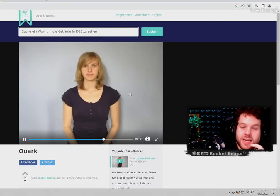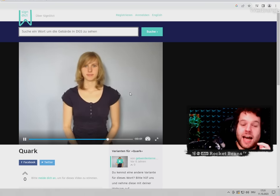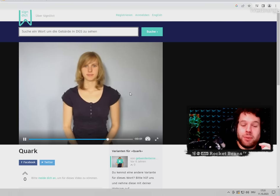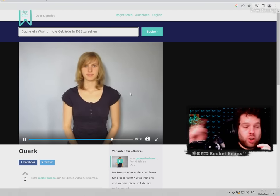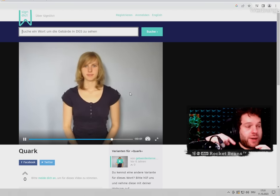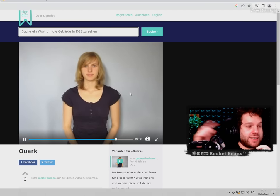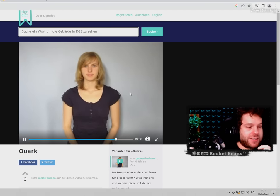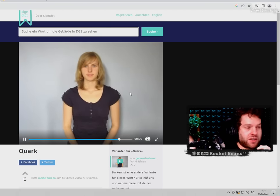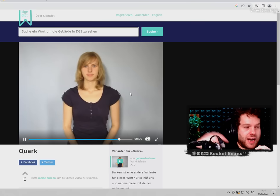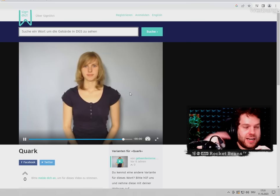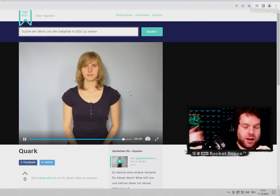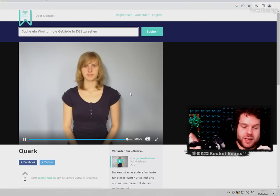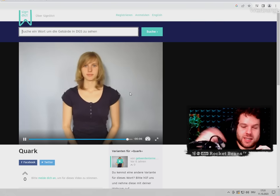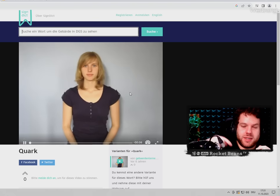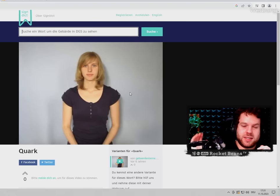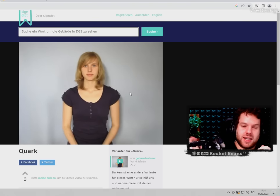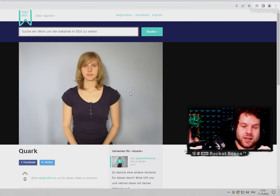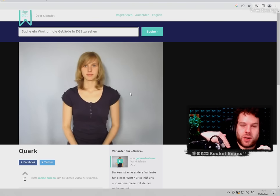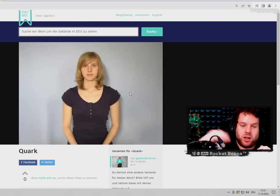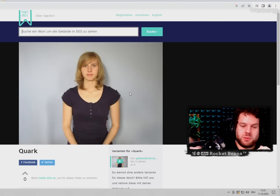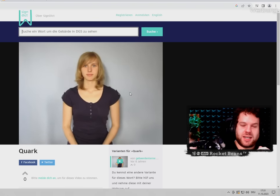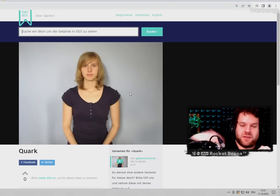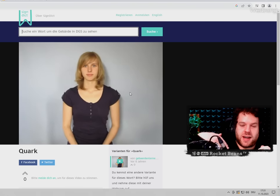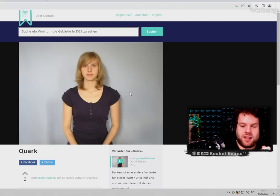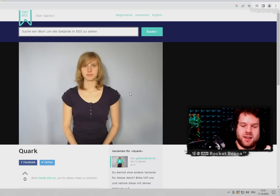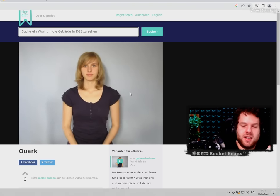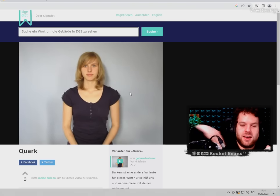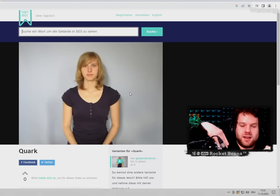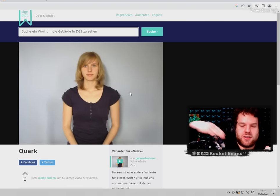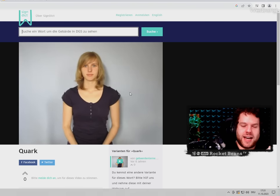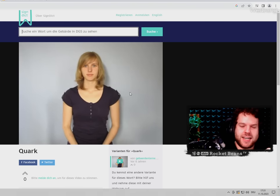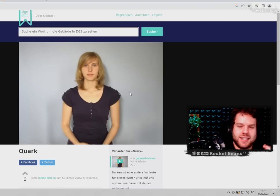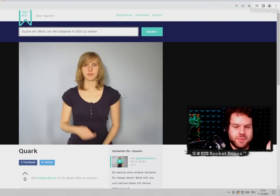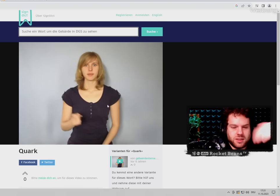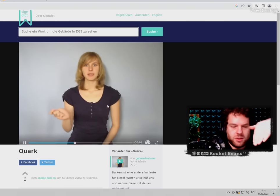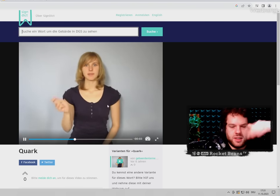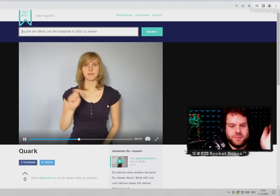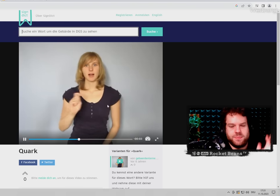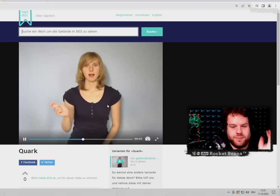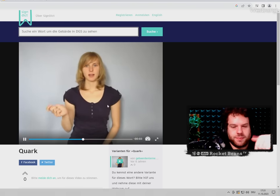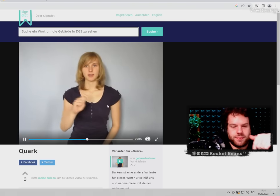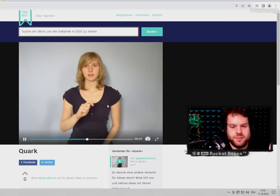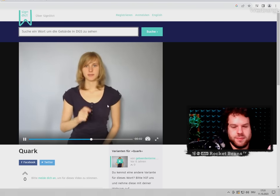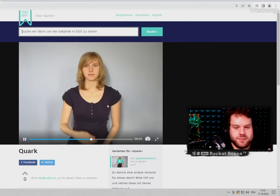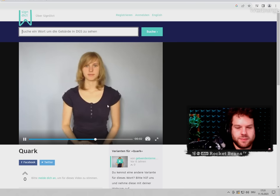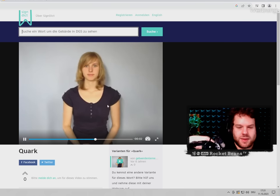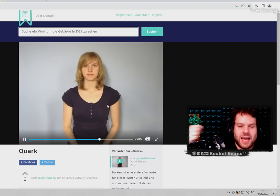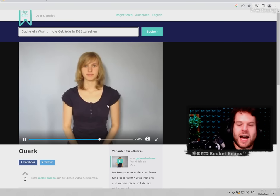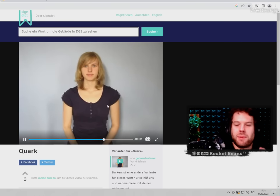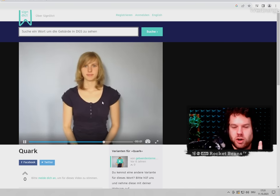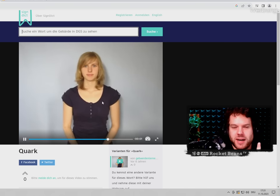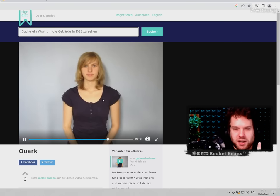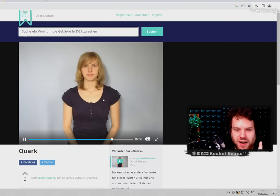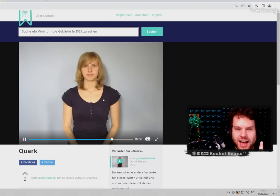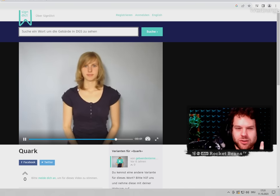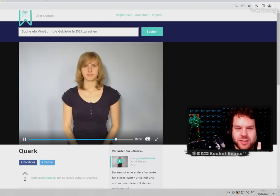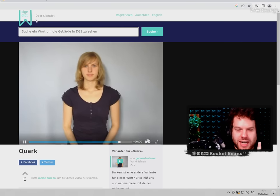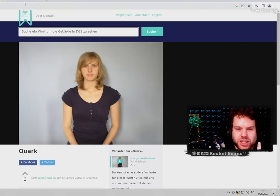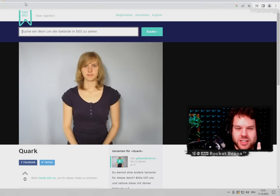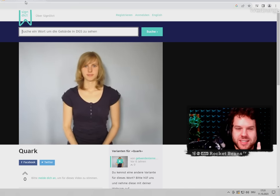Ja, aber guck mal, das ist die Quarkklaue, das habe ich gesagt. Du brauchst bei Quark, Quark hat immer so eine... Aber guck mal, Quark und Tasche